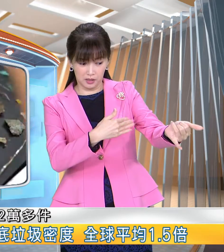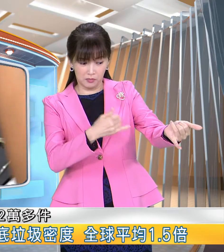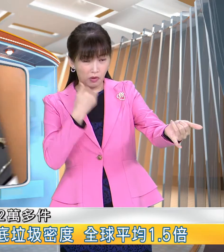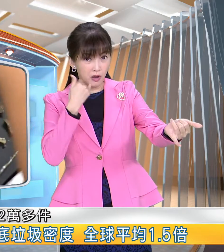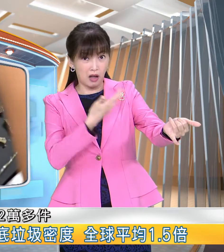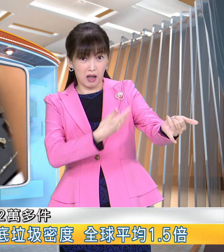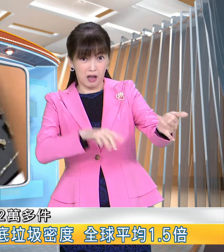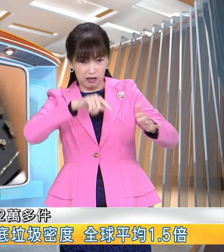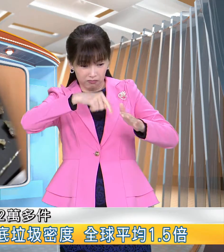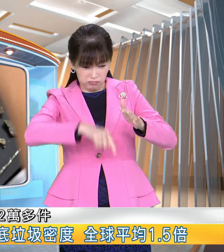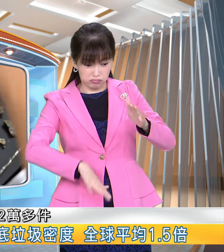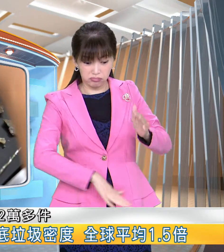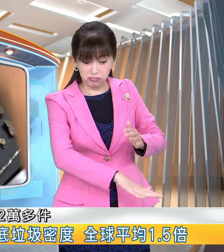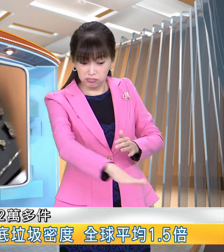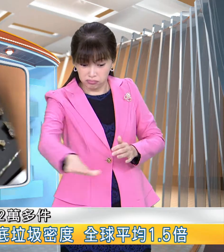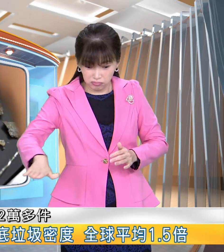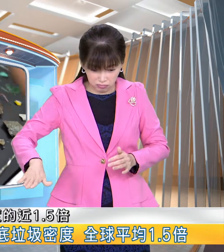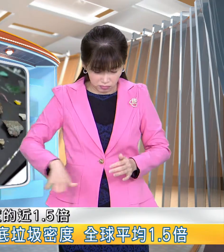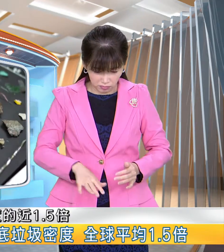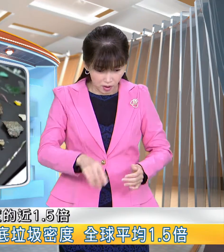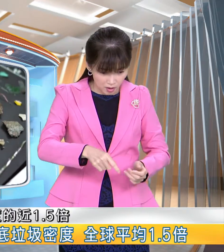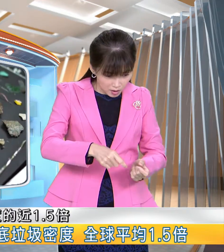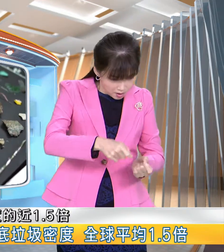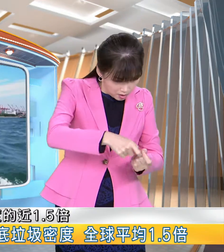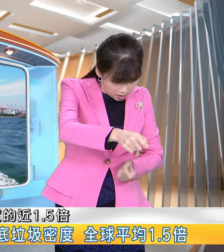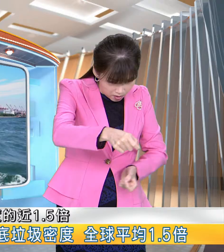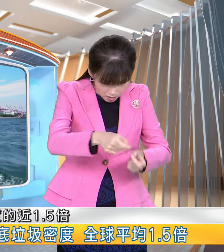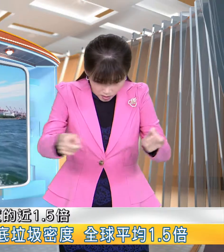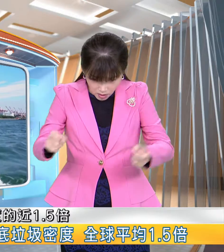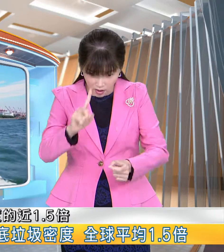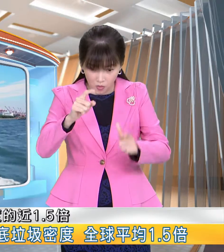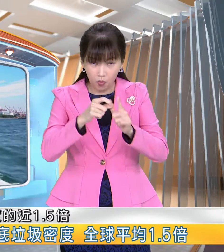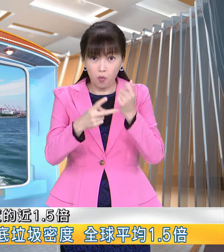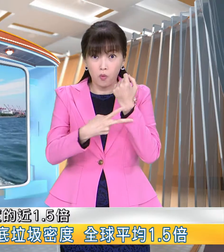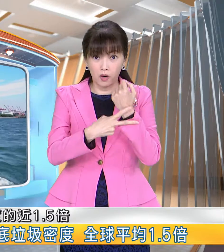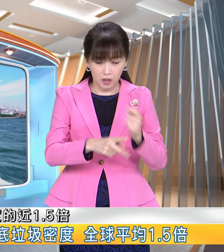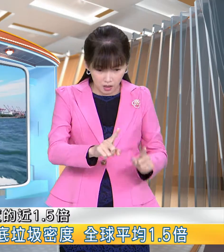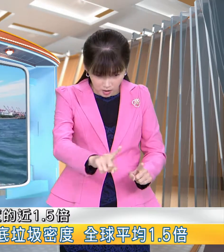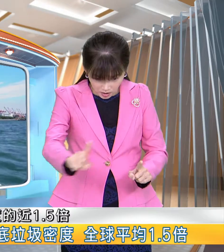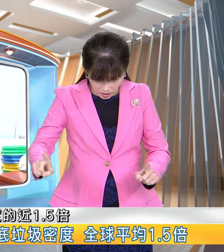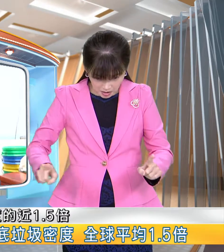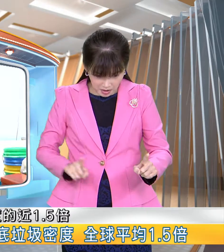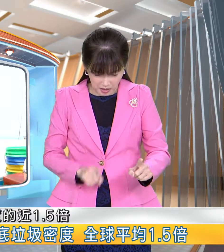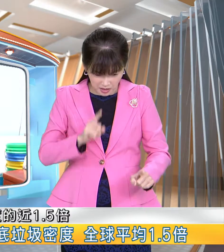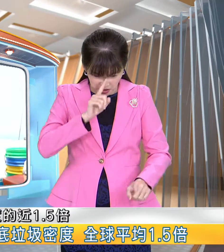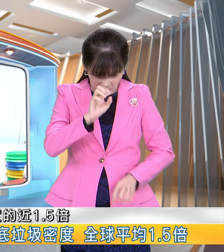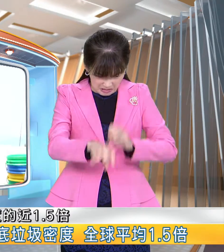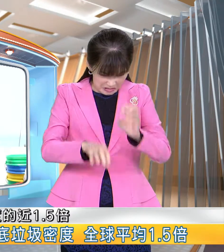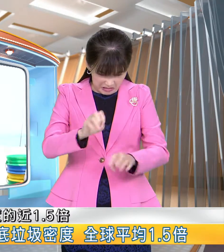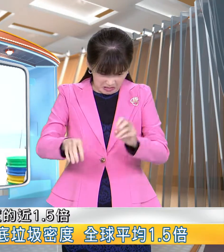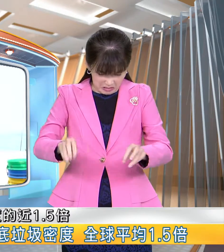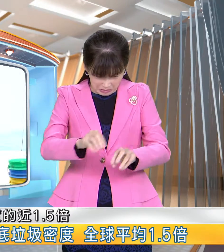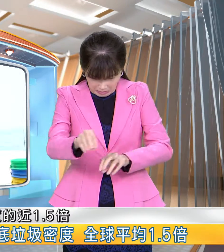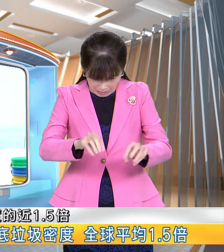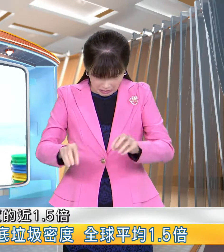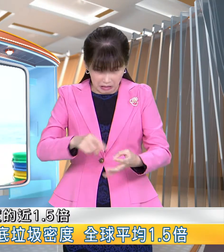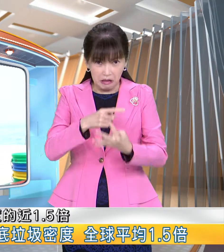里12万多件，而这是全球平均密度的将近1.5倍。